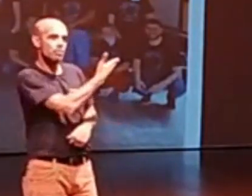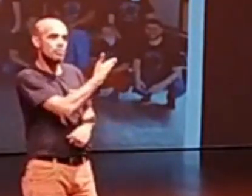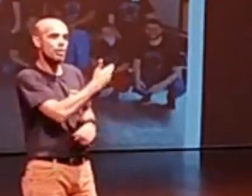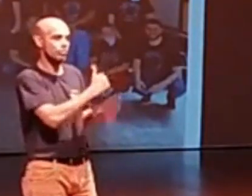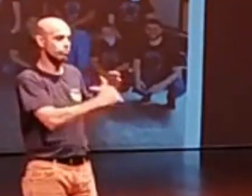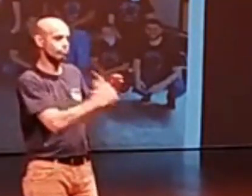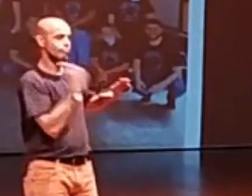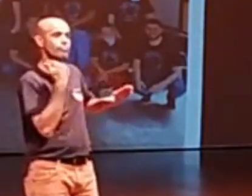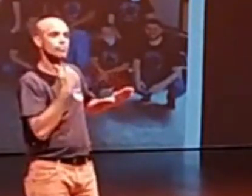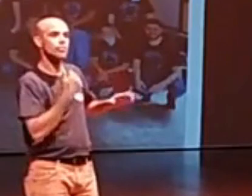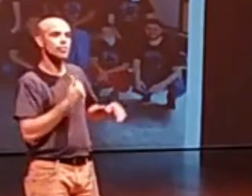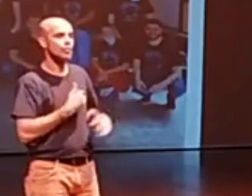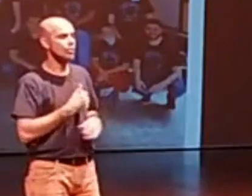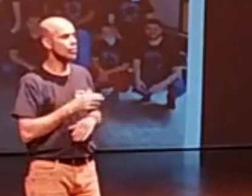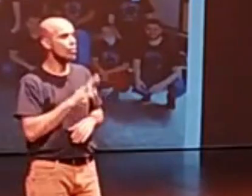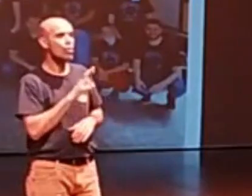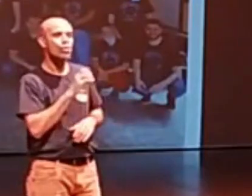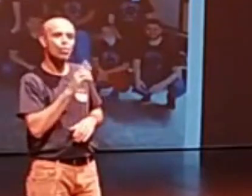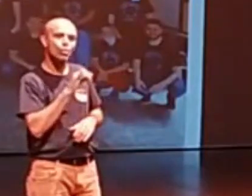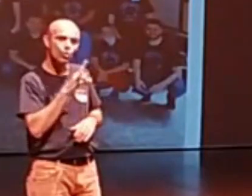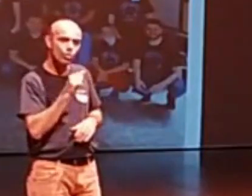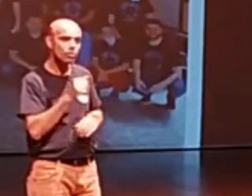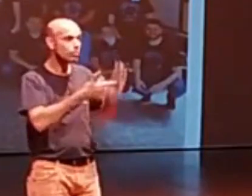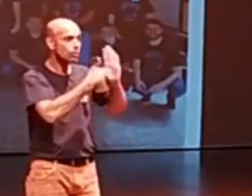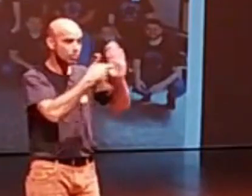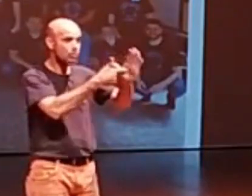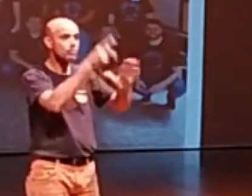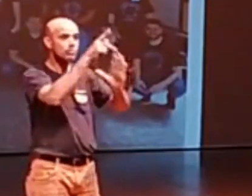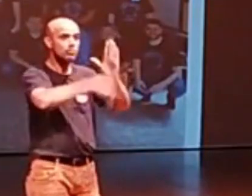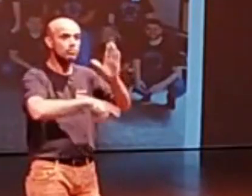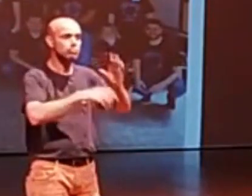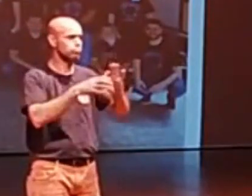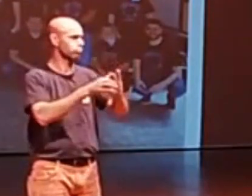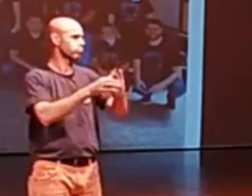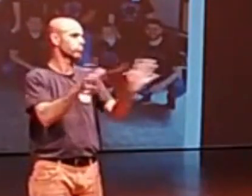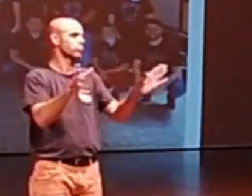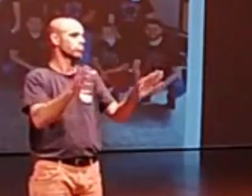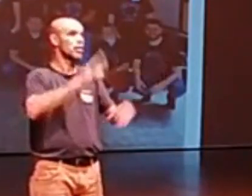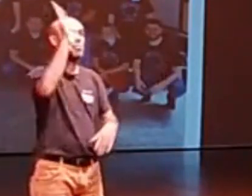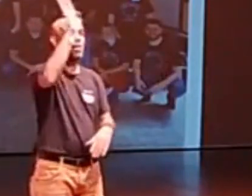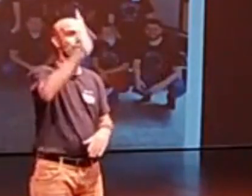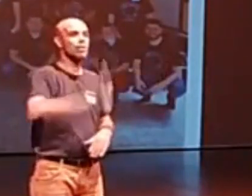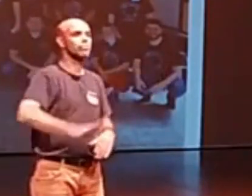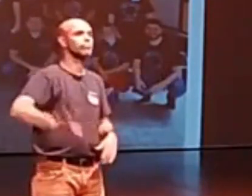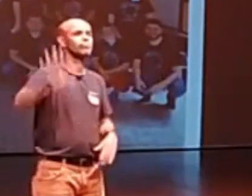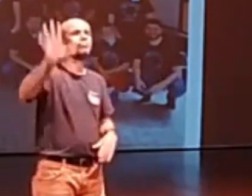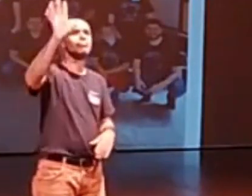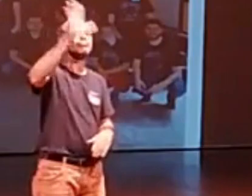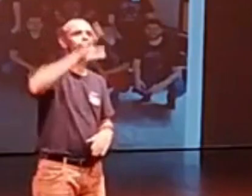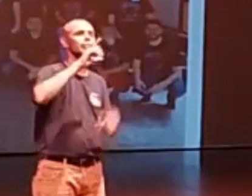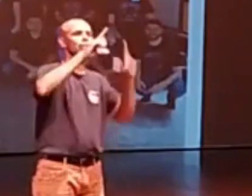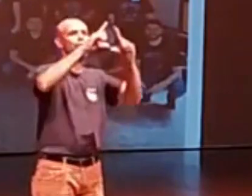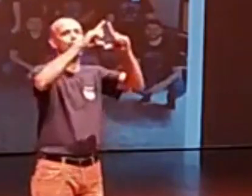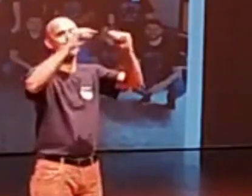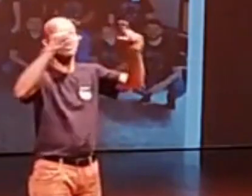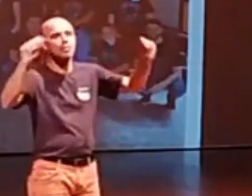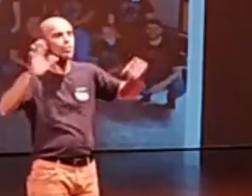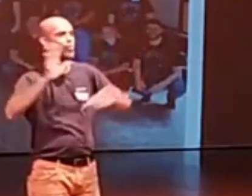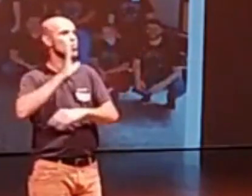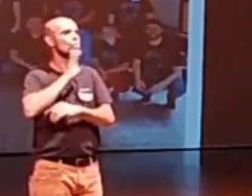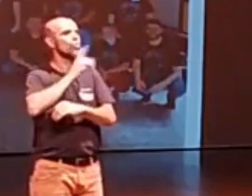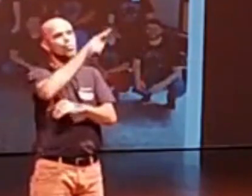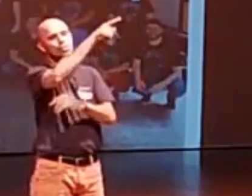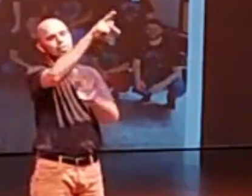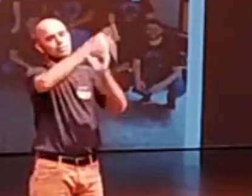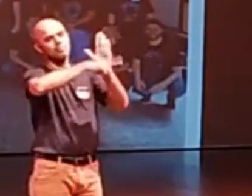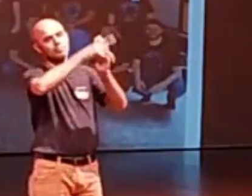mandou tudo. Eu falei, ô Rodrigo, posso apresentar para o pessoal o projeto? Eles estão viajando no Brasil inteiro, já está até a pessoa em Brasília, a parte política já conhece esse